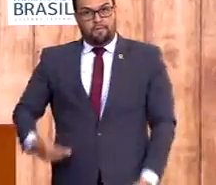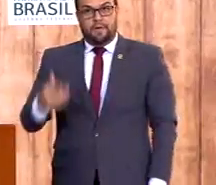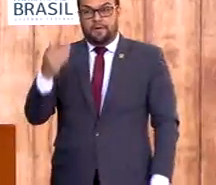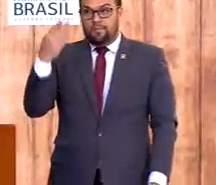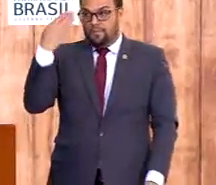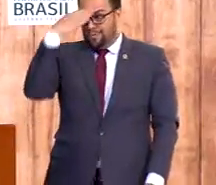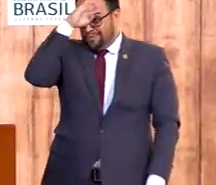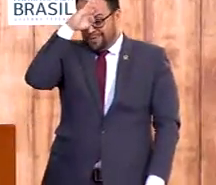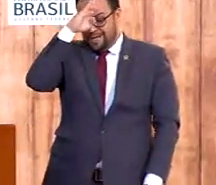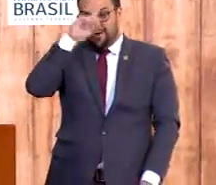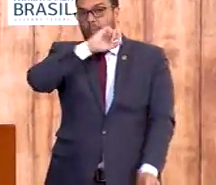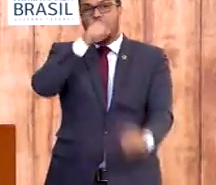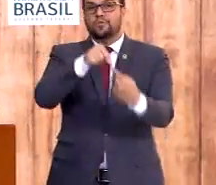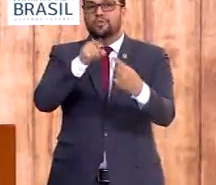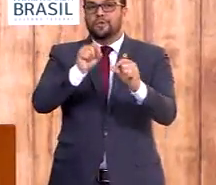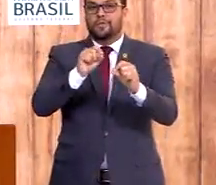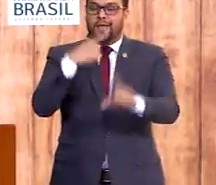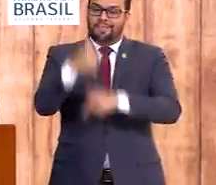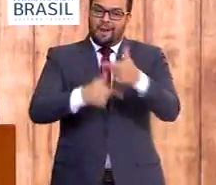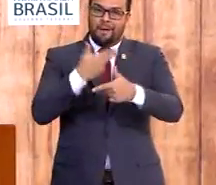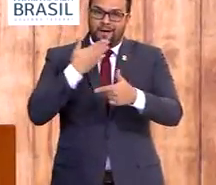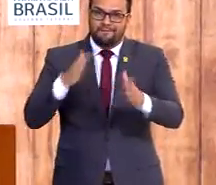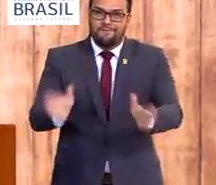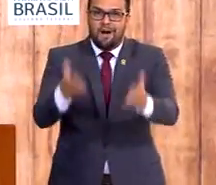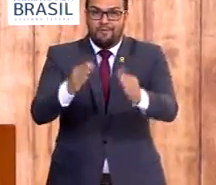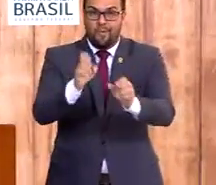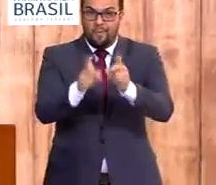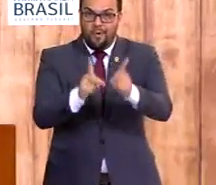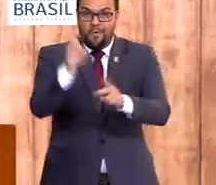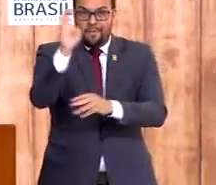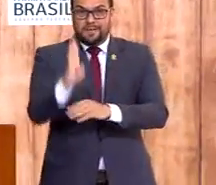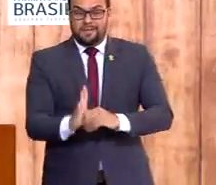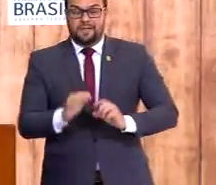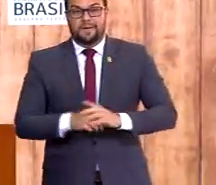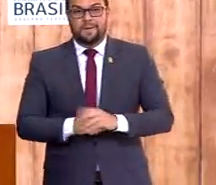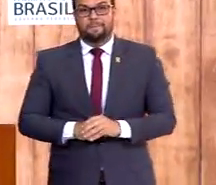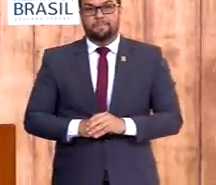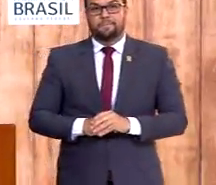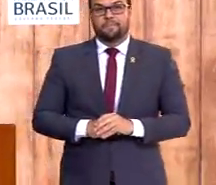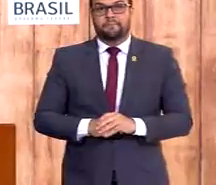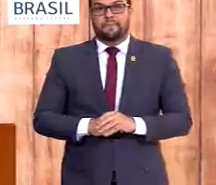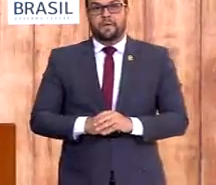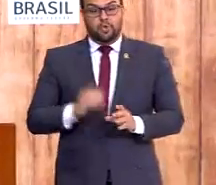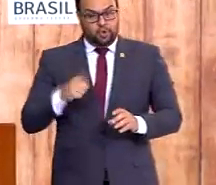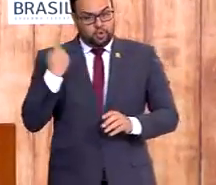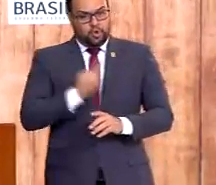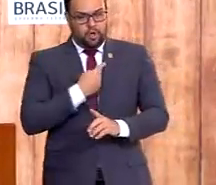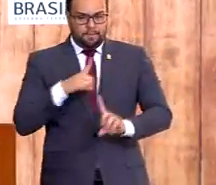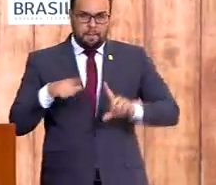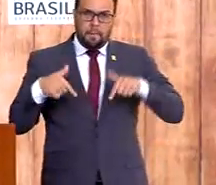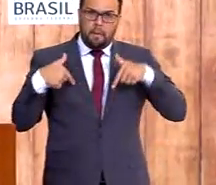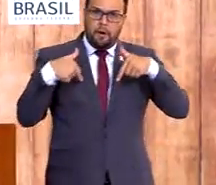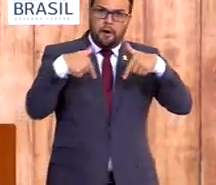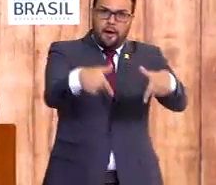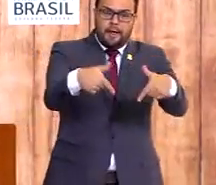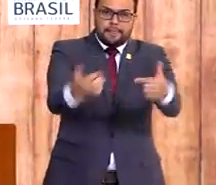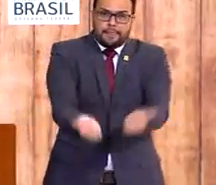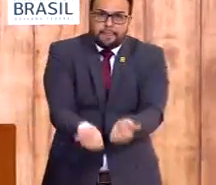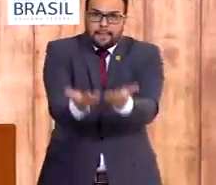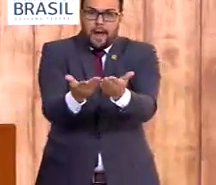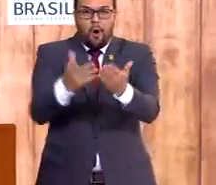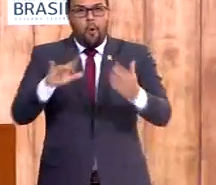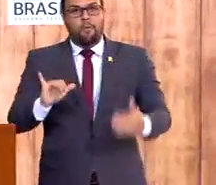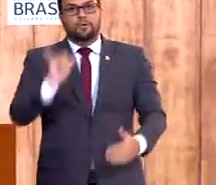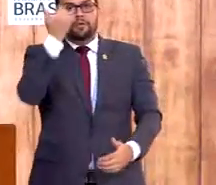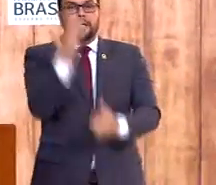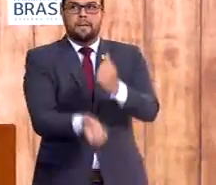brasileiro a nossa postura e é para dar oportunidade para que se usa para que surjam